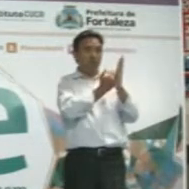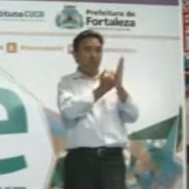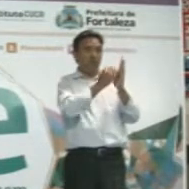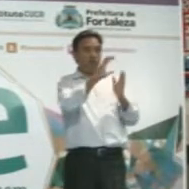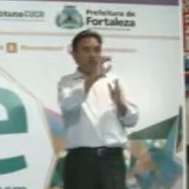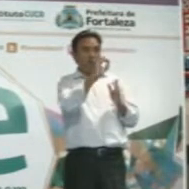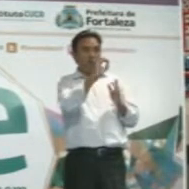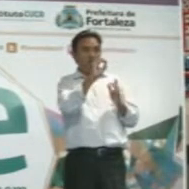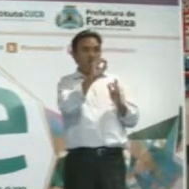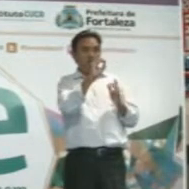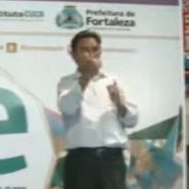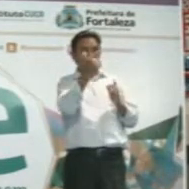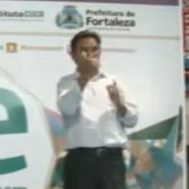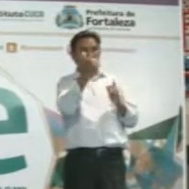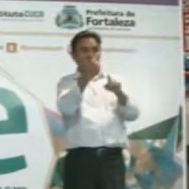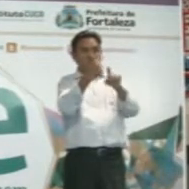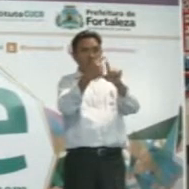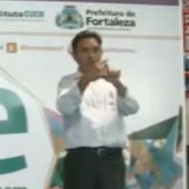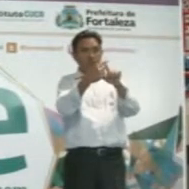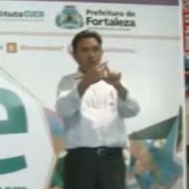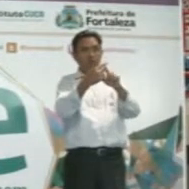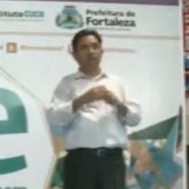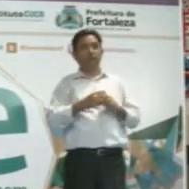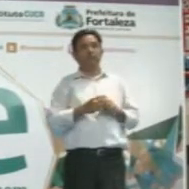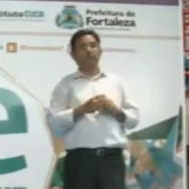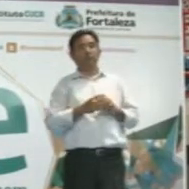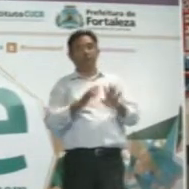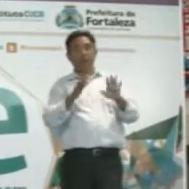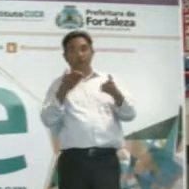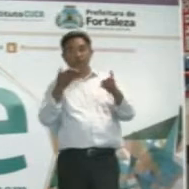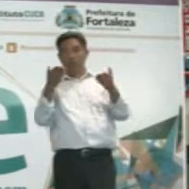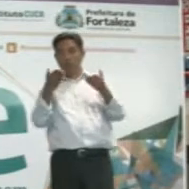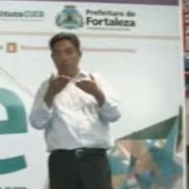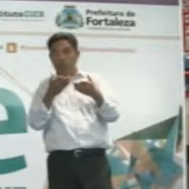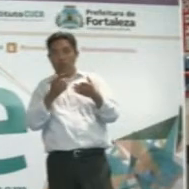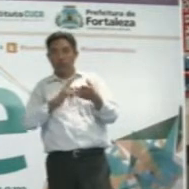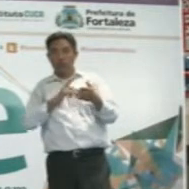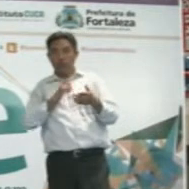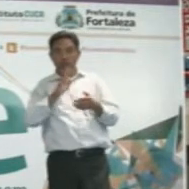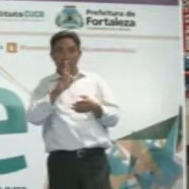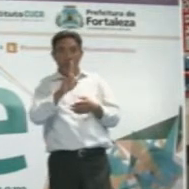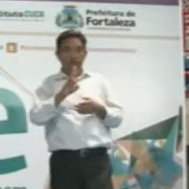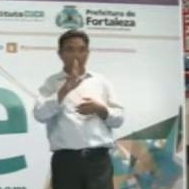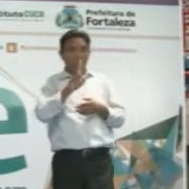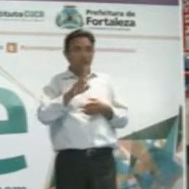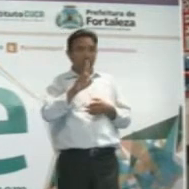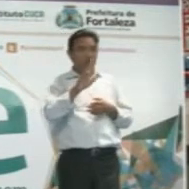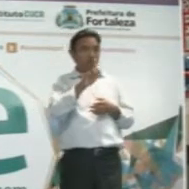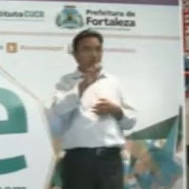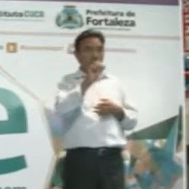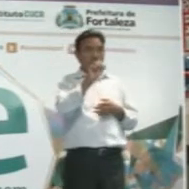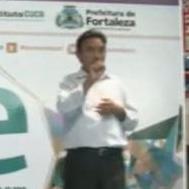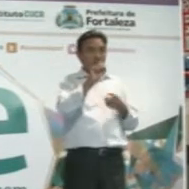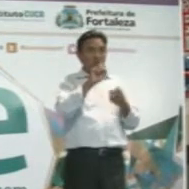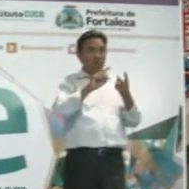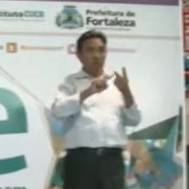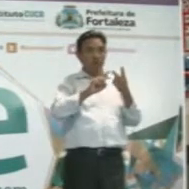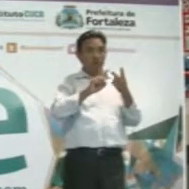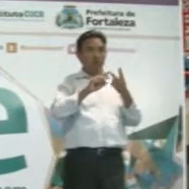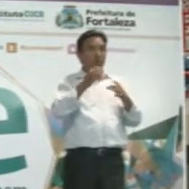liberação do CO2. Por quê? O que é que ocorre? Hoje você utiliza muita gasolina, você utiliza muito